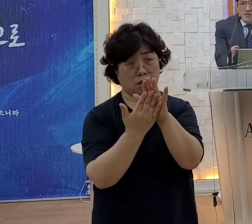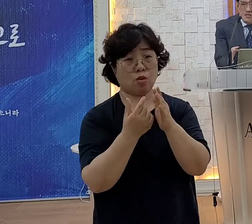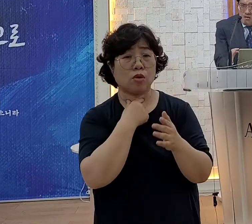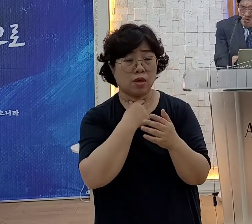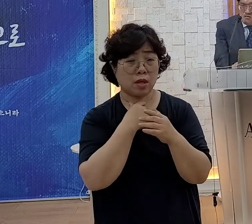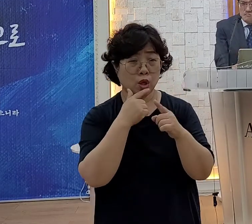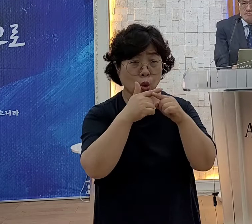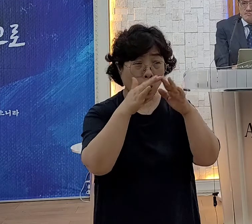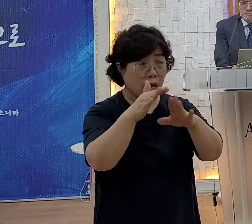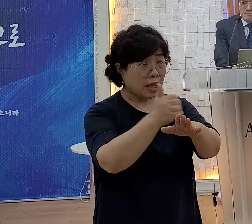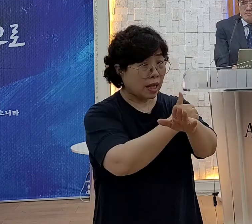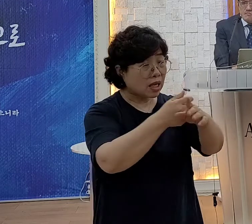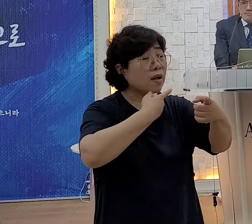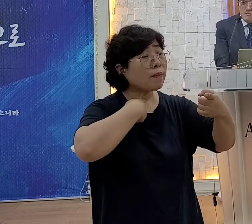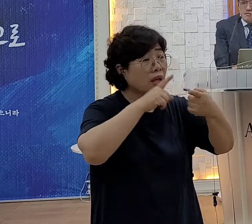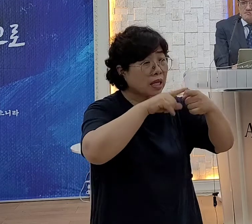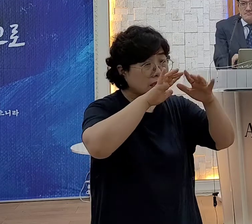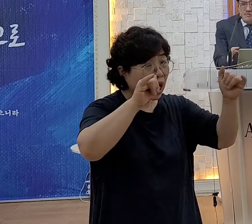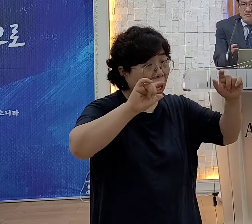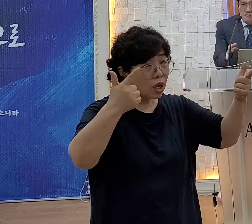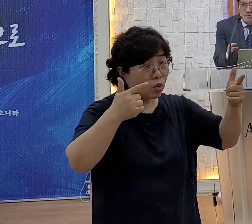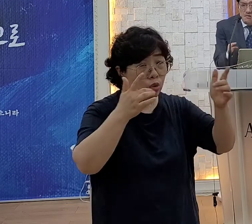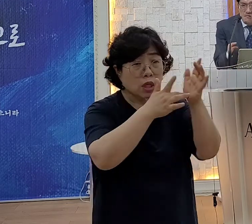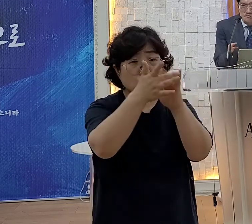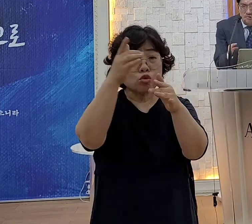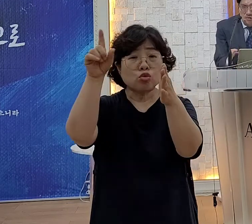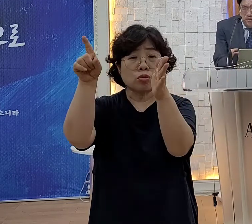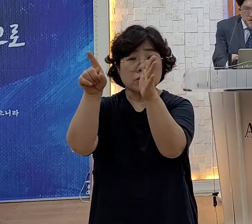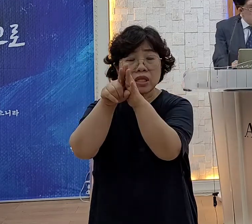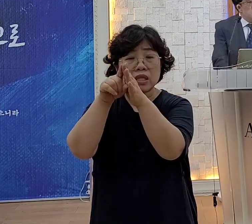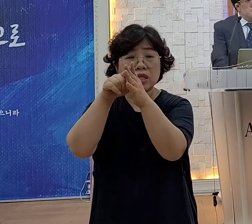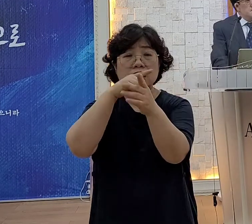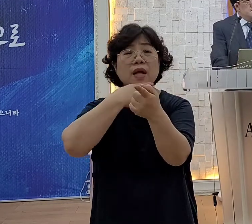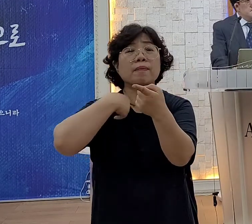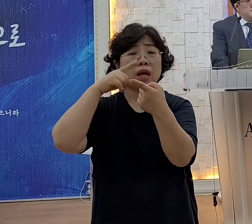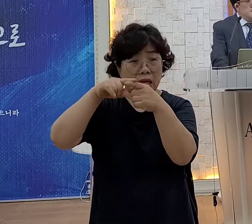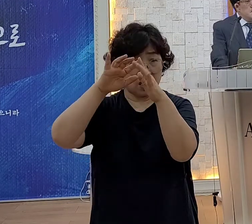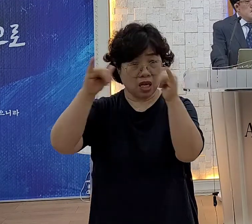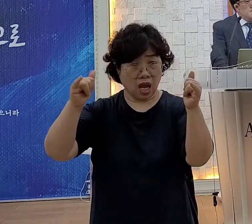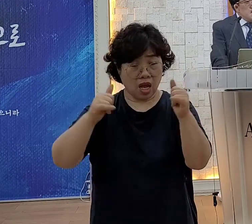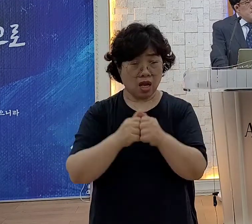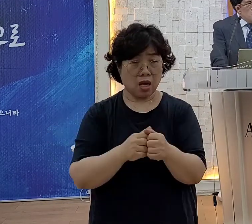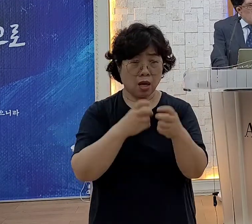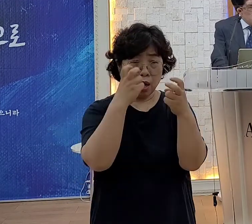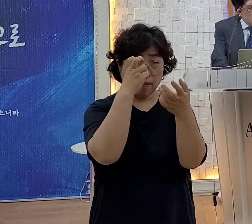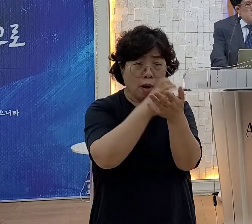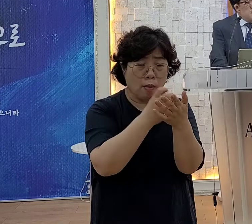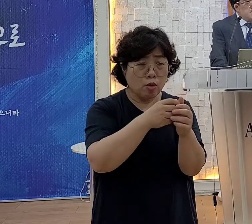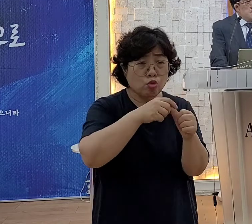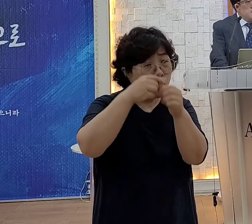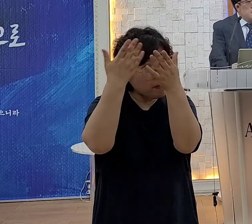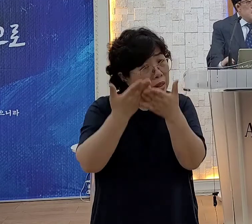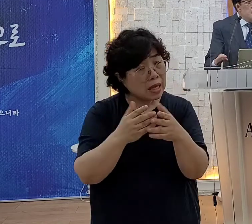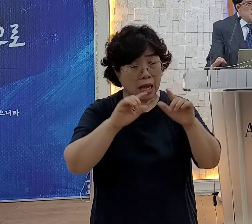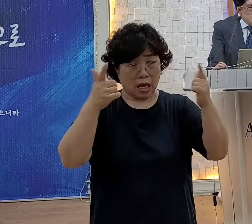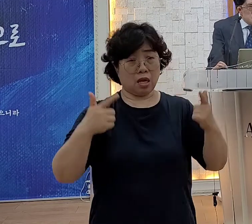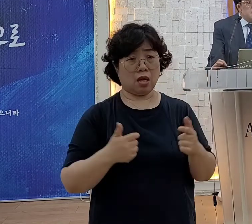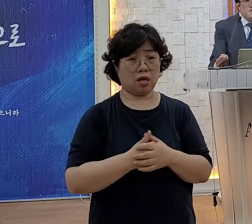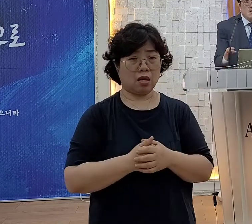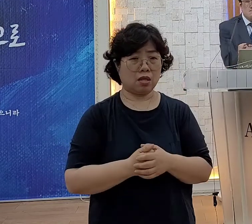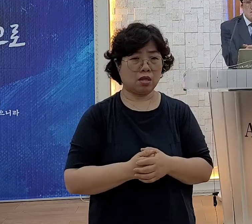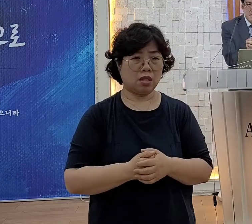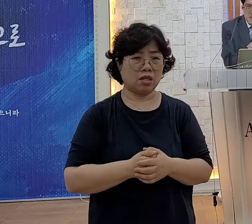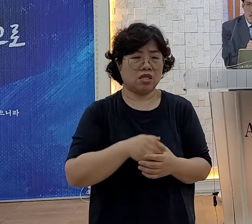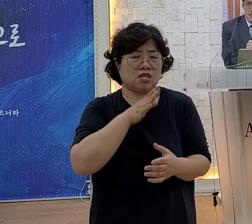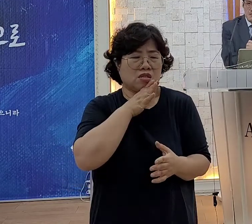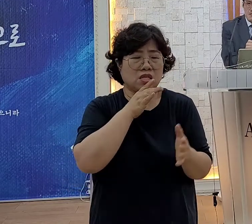교회 다니는 사람이 아니고, 율법으로 구원 얻는 게 아니고, 우리의 뭘로 구원 얻는 게 아니고,